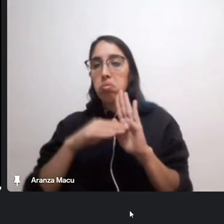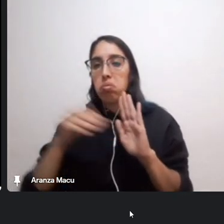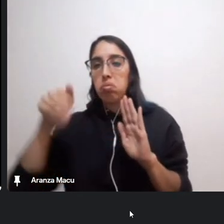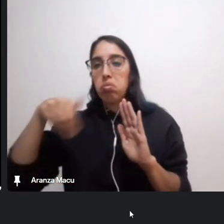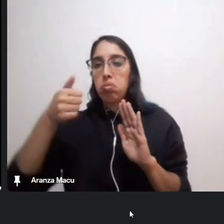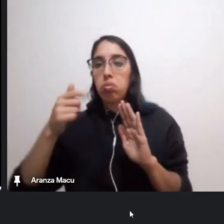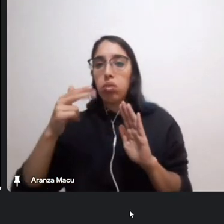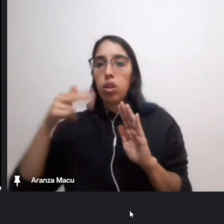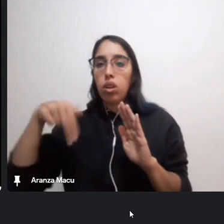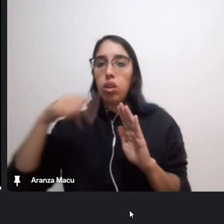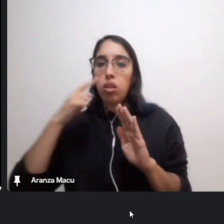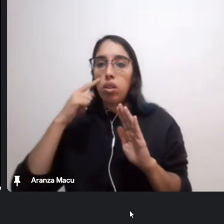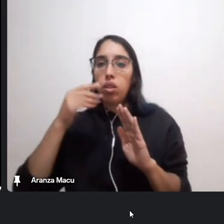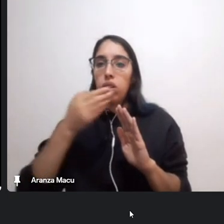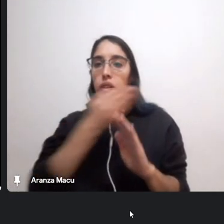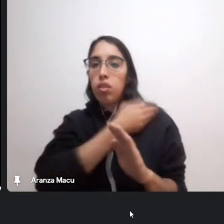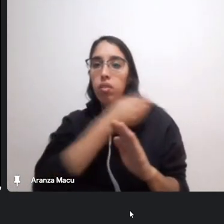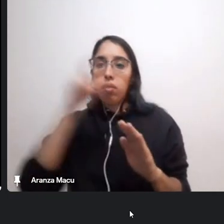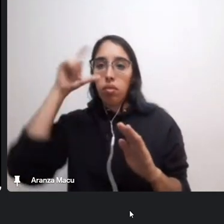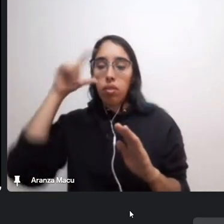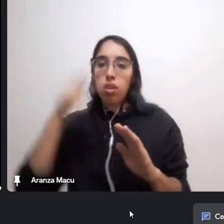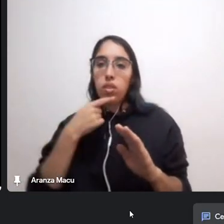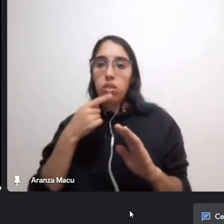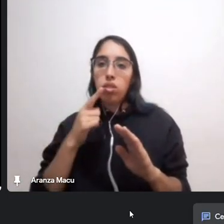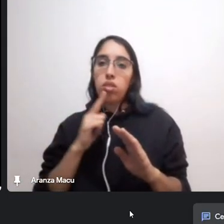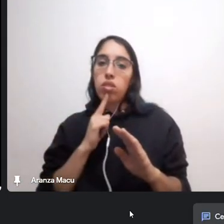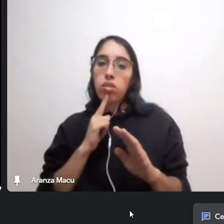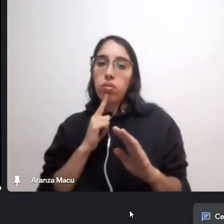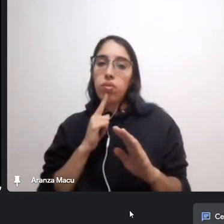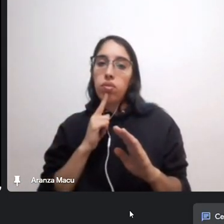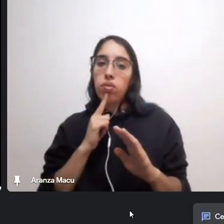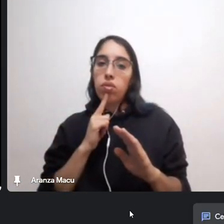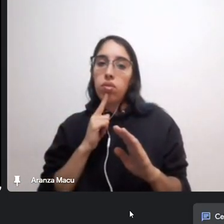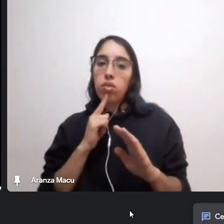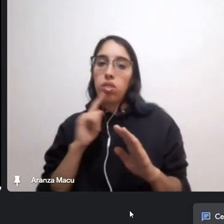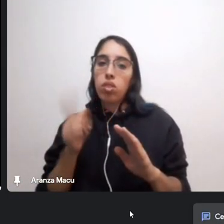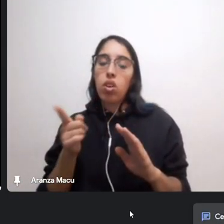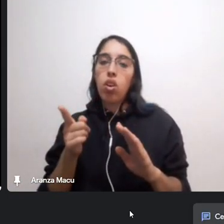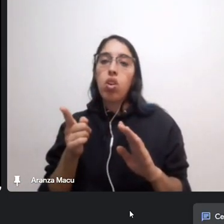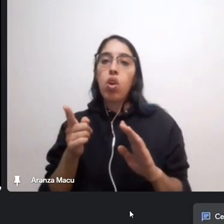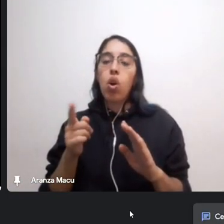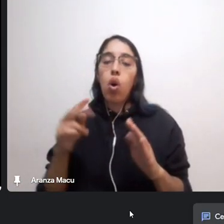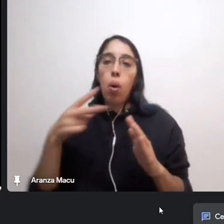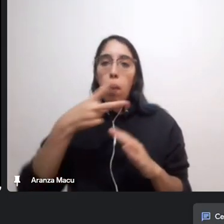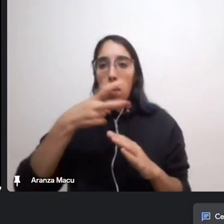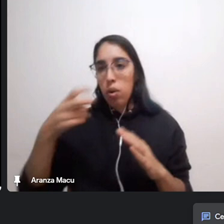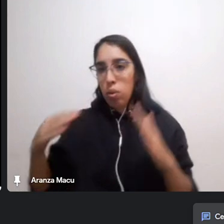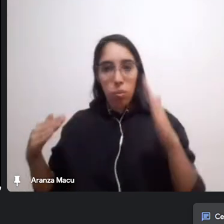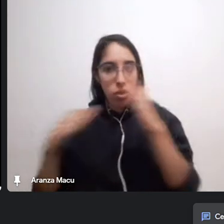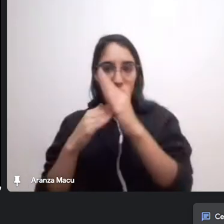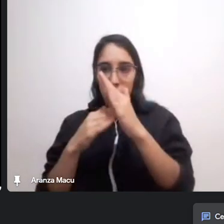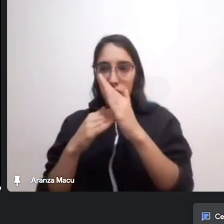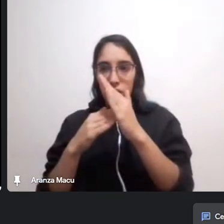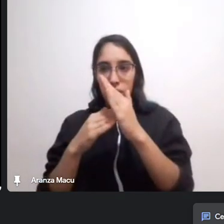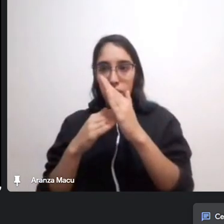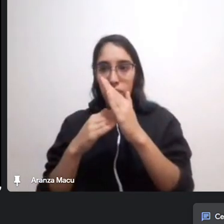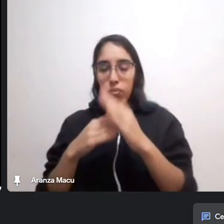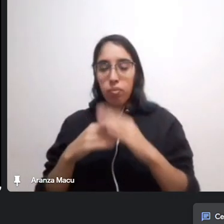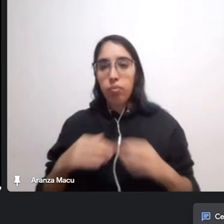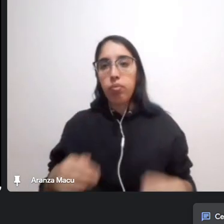Manifestar. Esos son verbos principales. ¿Van a estar solos o al final? ¿Sí? No. Ah, Celeste, ahora